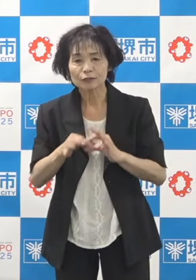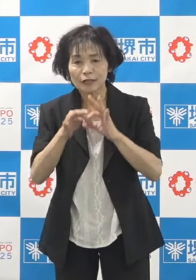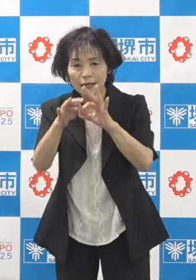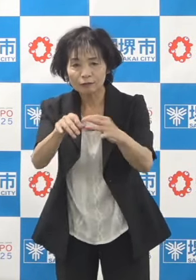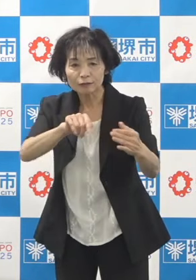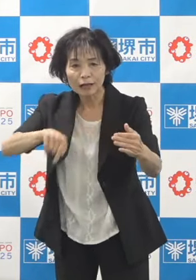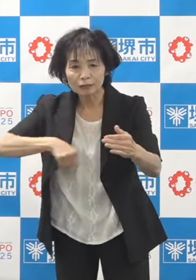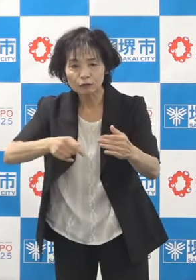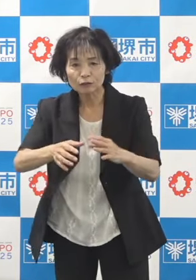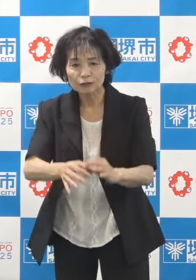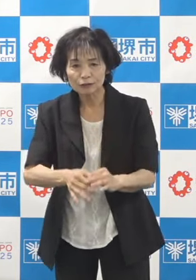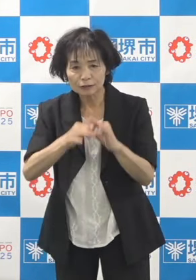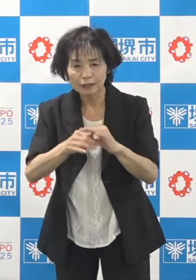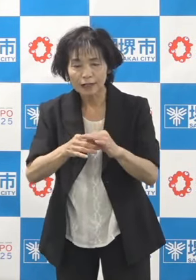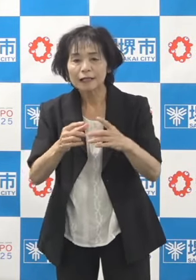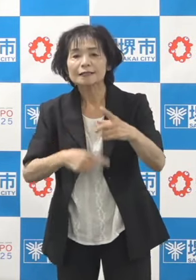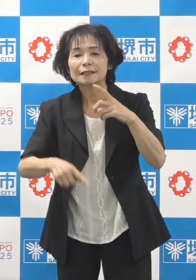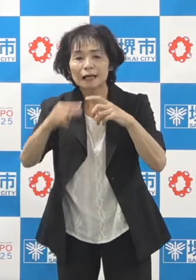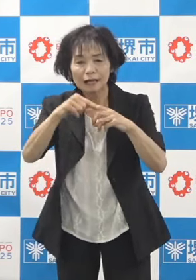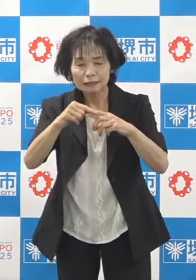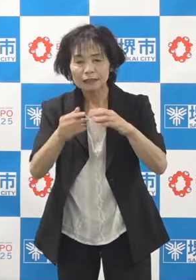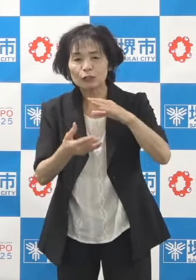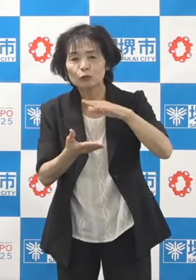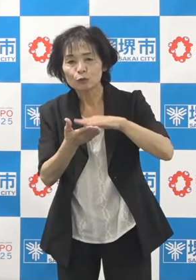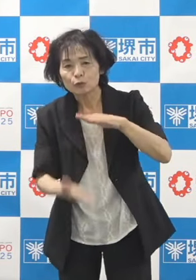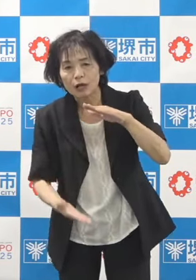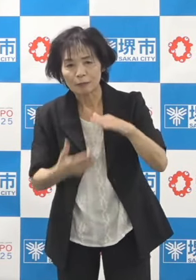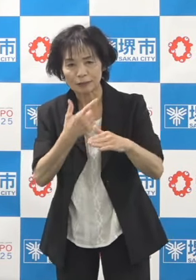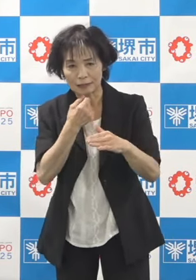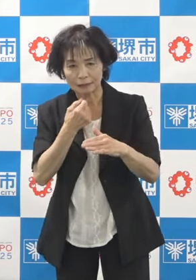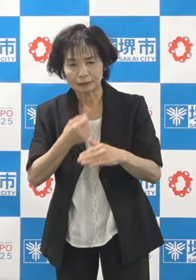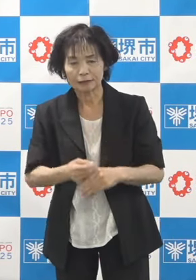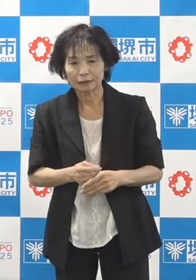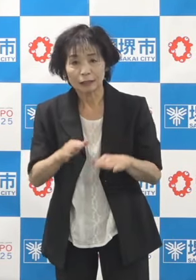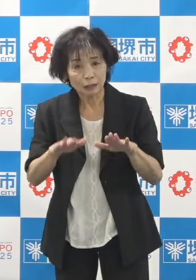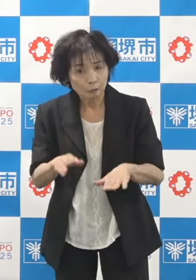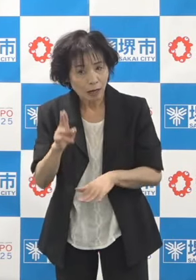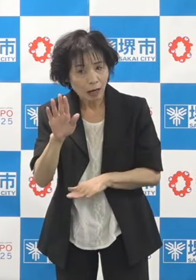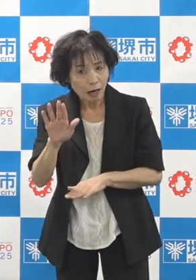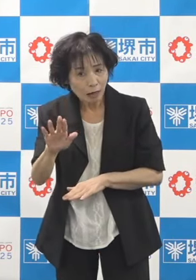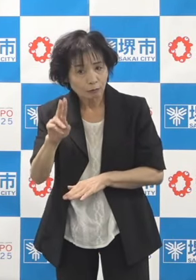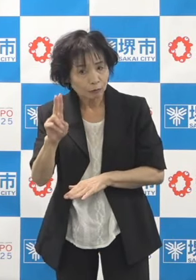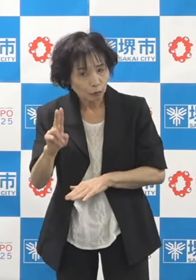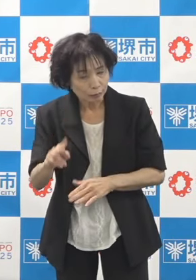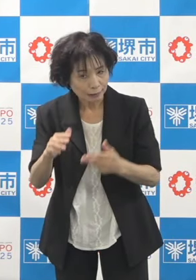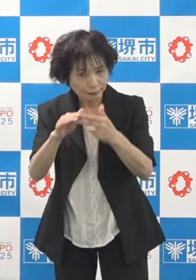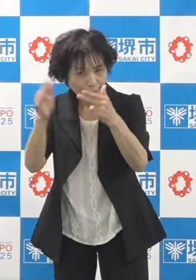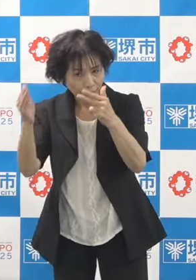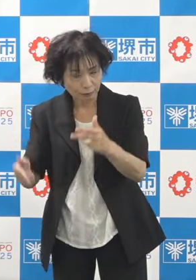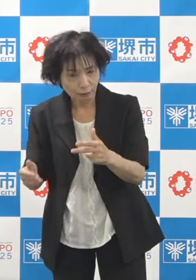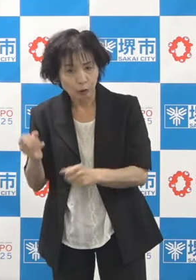てさらに深めていきたいと考えています。今あるような施設でありましたり、もしく